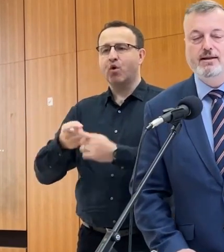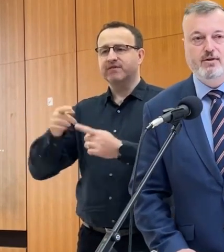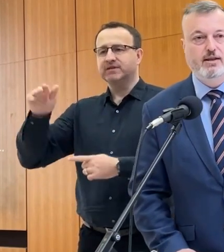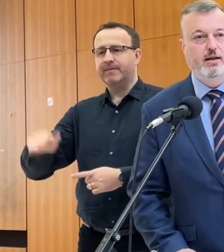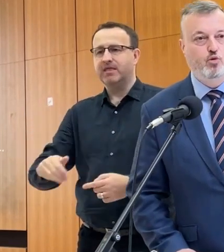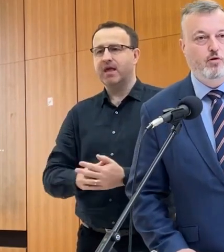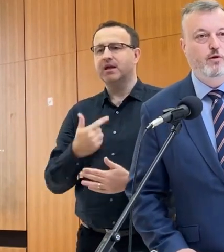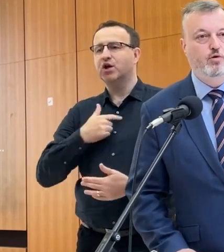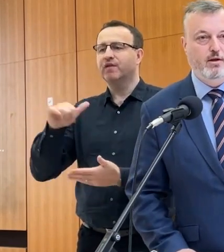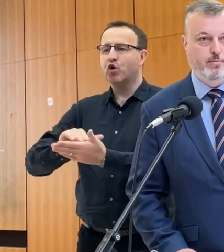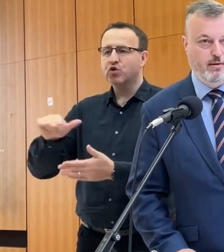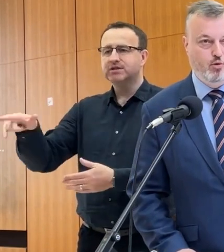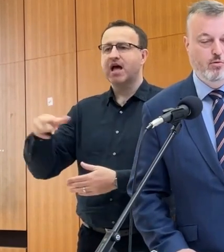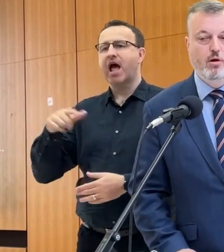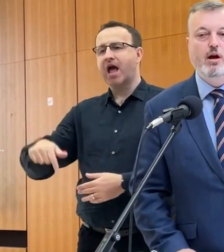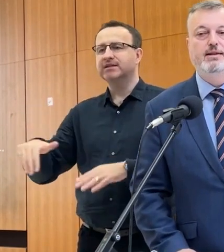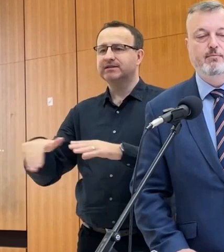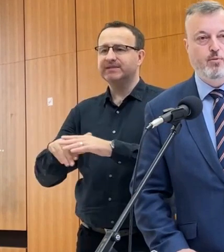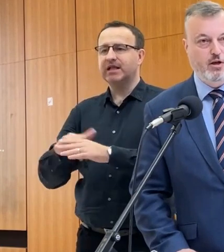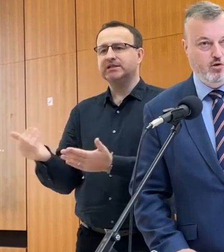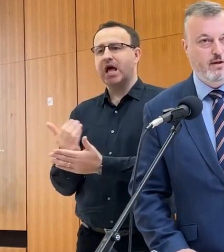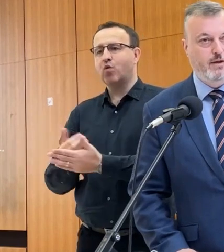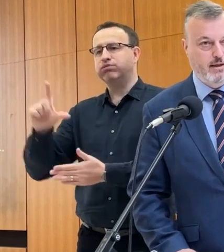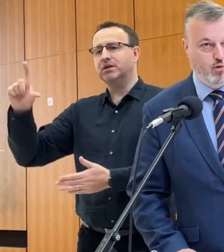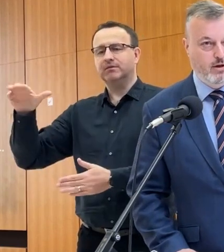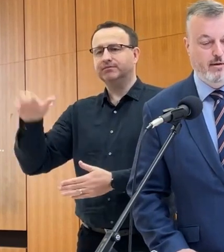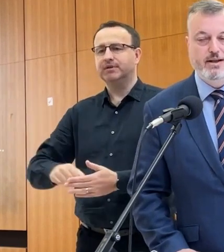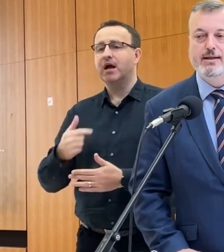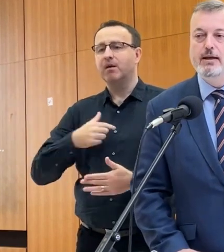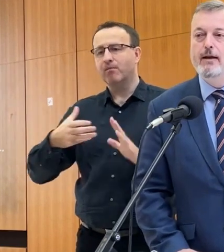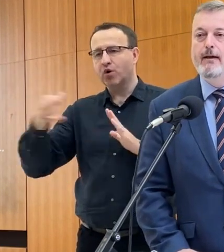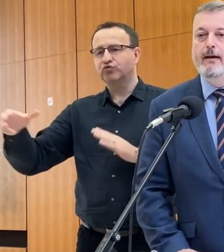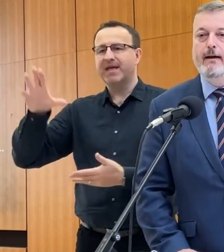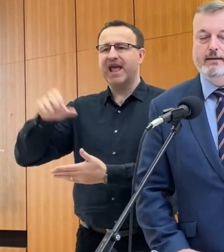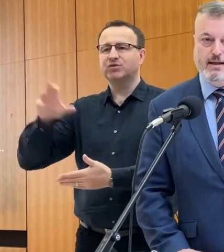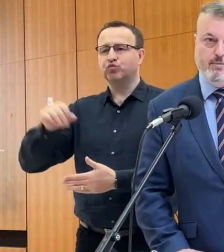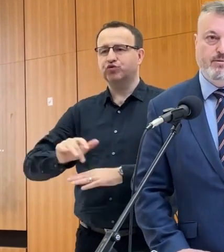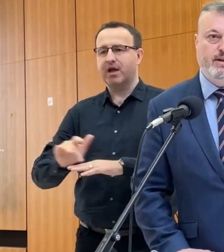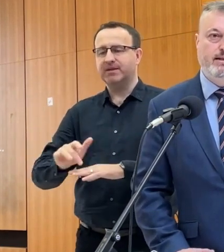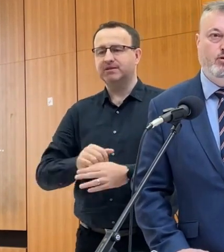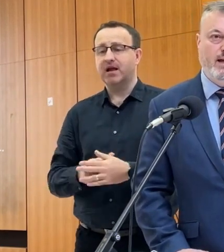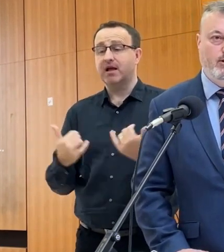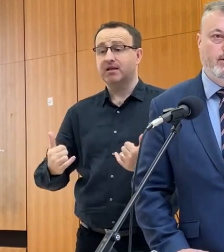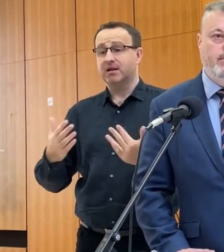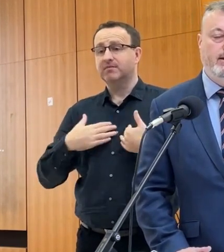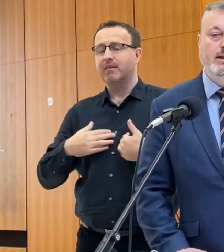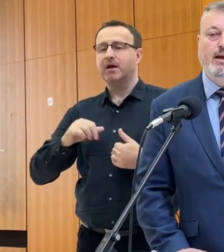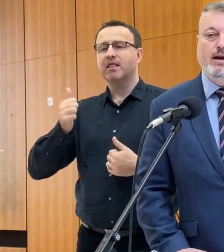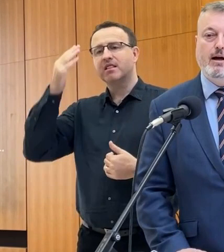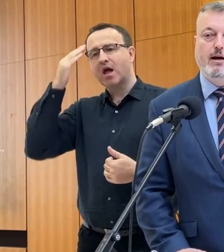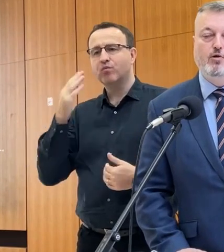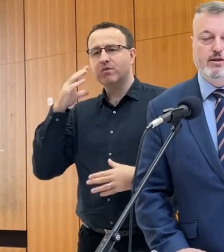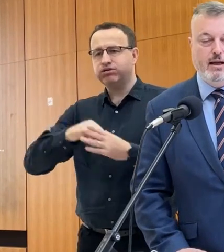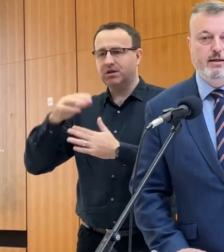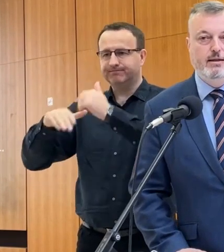ale aj zamestnanému človeku z jeho príjmu. A chceme pokračovať v exekučnej amnestii. A teraz máme pred sebou nájomné byty